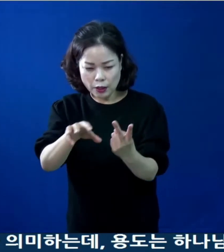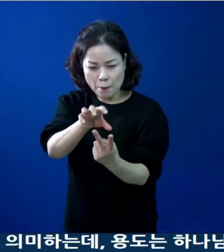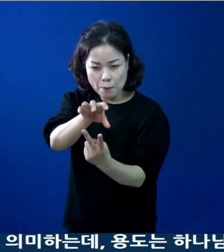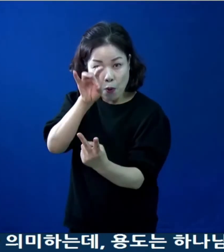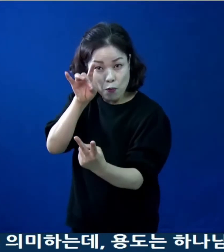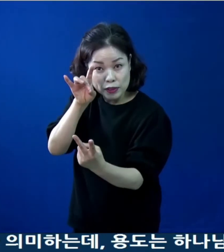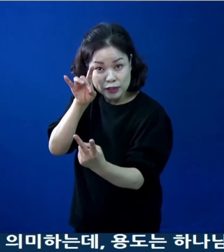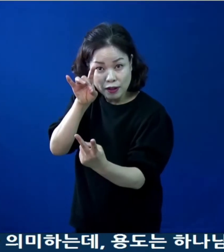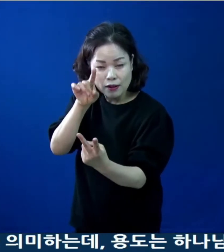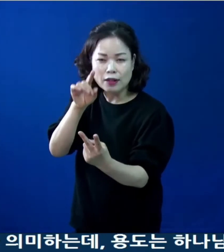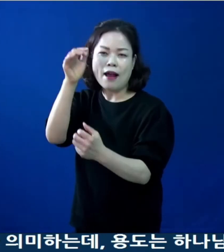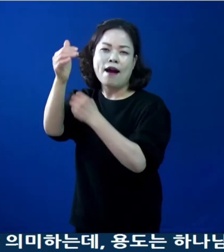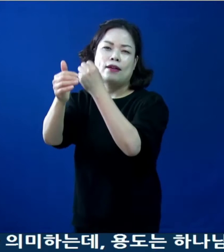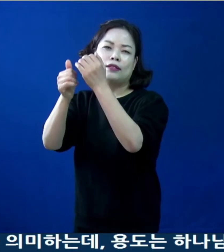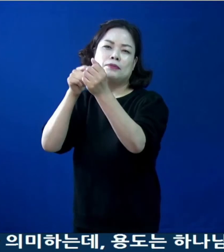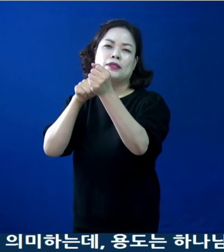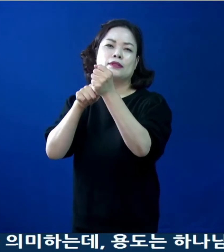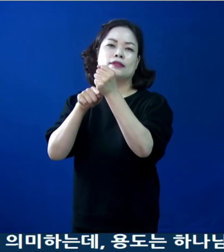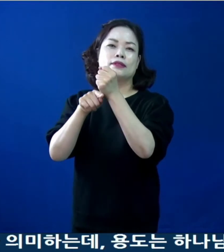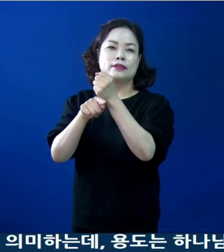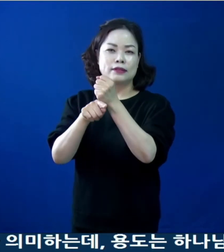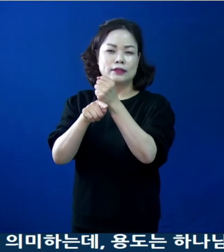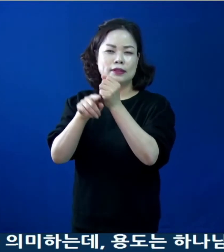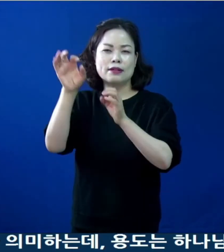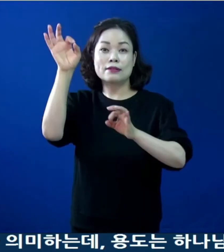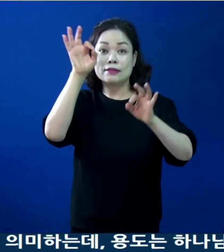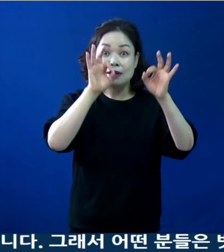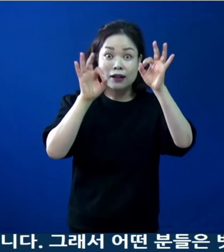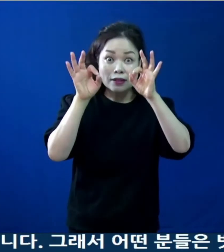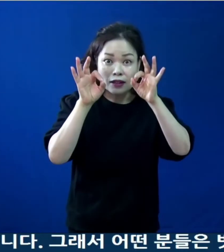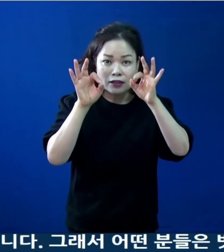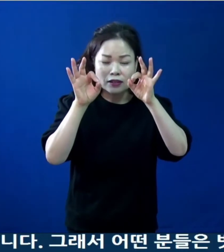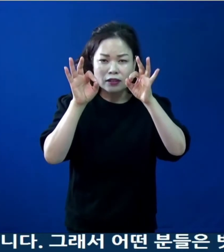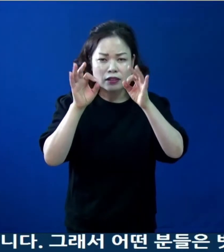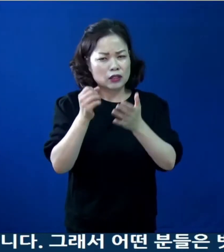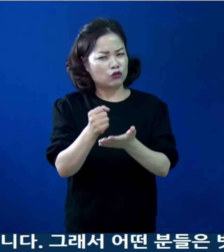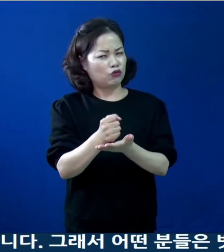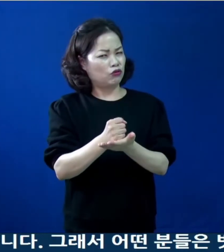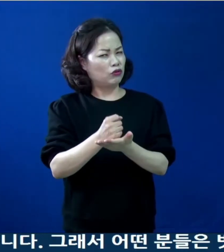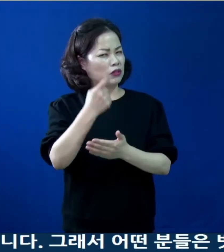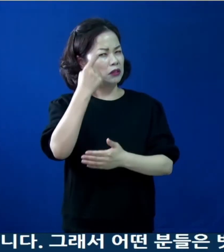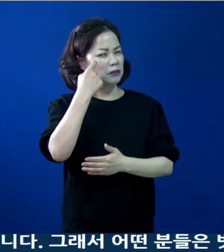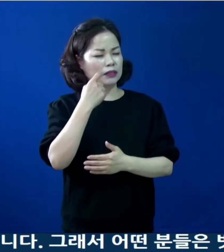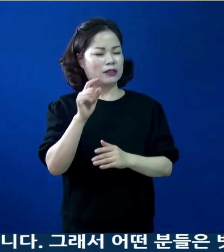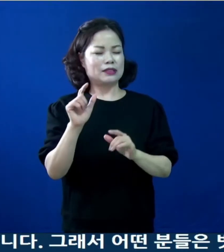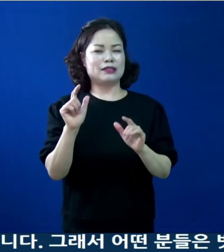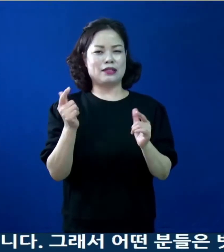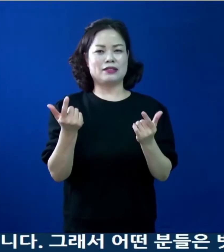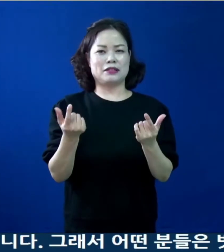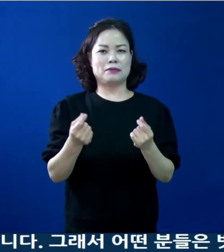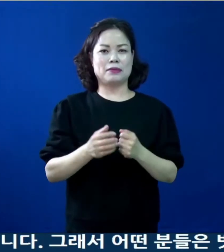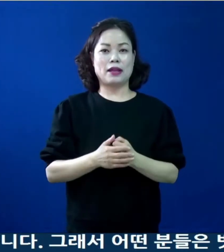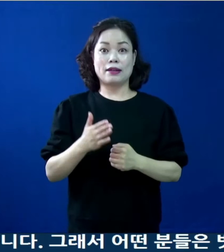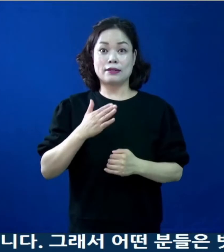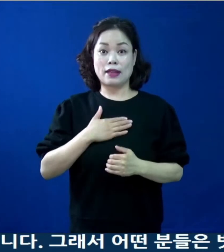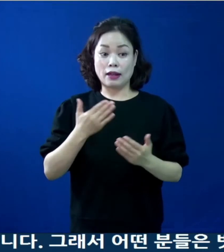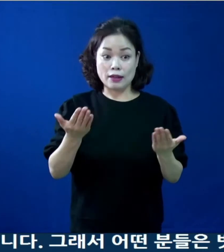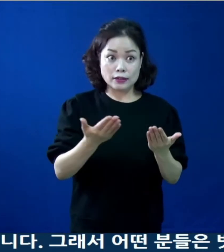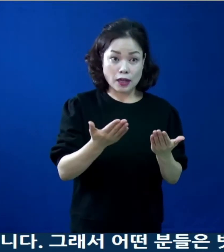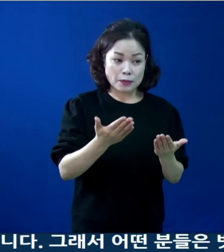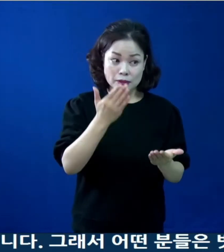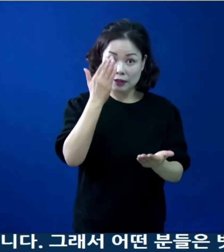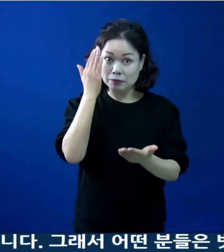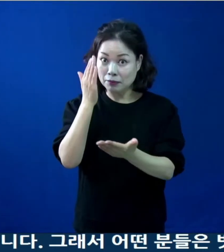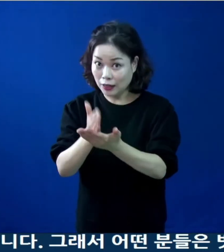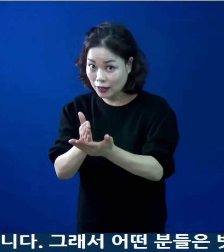것, 이럴 때 하나님의 뜻을 찾아낸다. 이거는 주술적인 거죠. 이렇게 되지는 않았던 것 같아요. 내가 이 사업을 해야